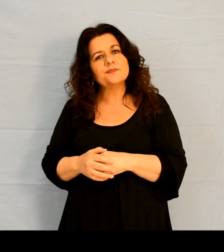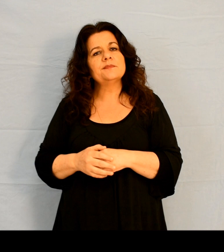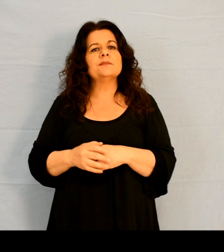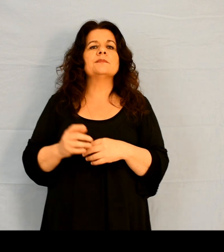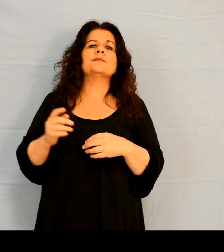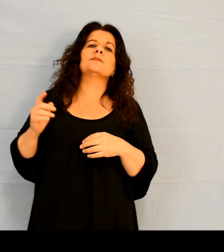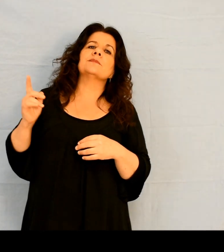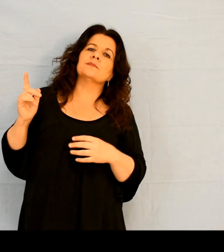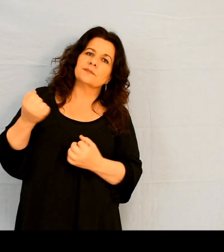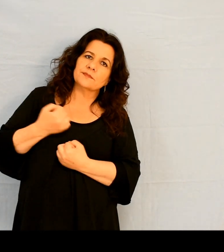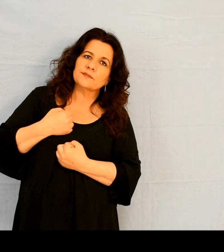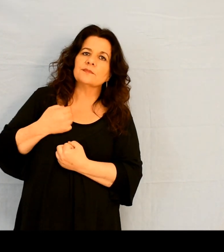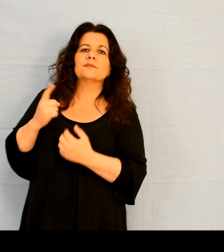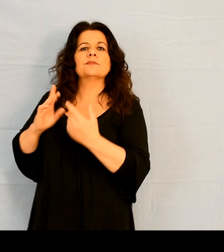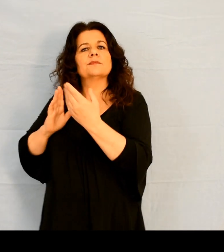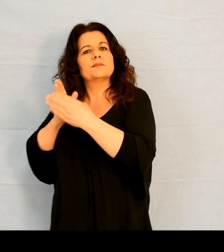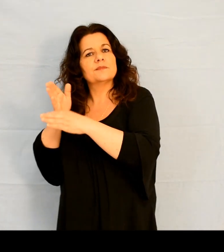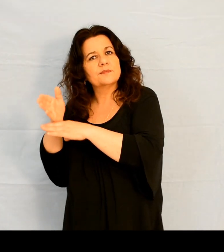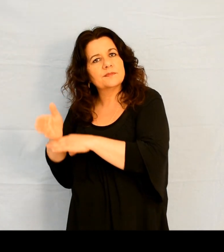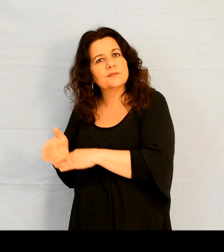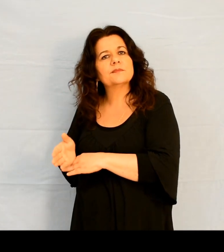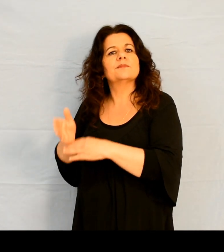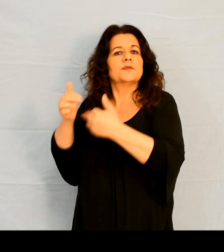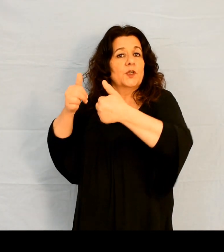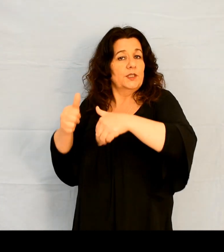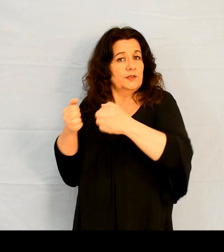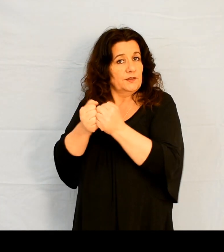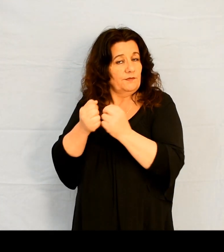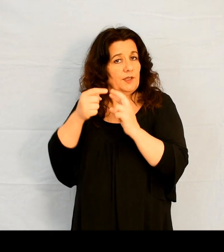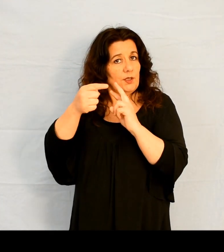Il entra donc pour rester avec eux.